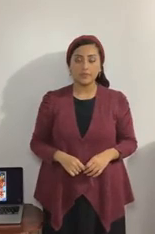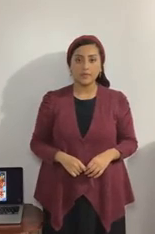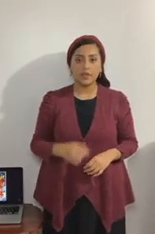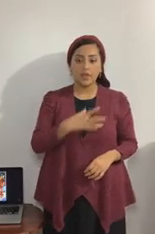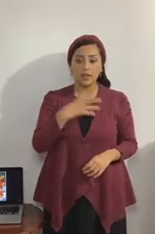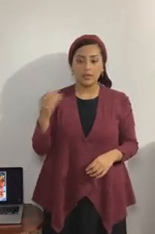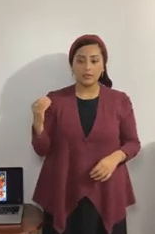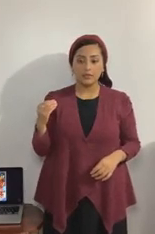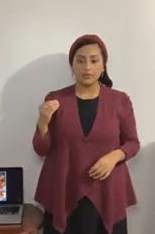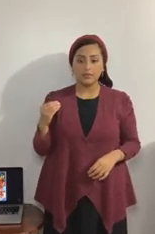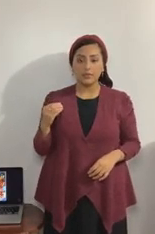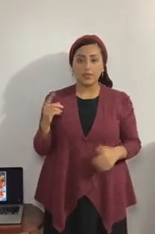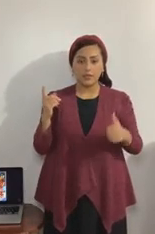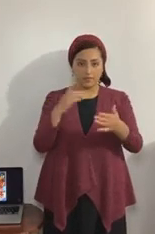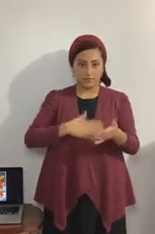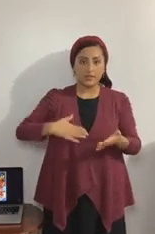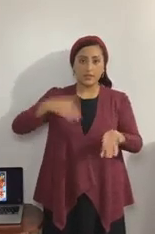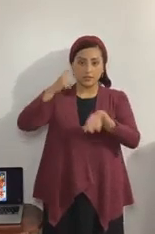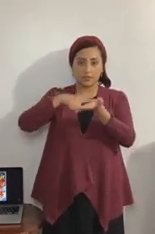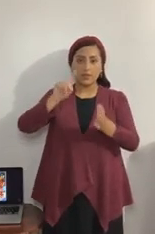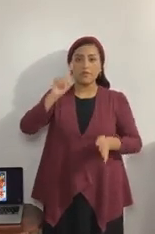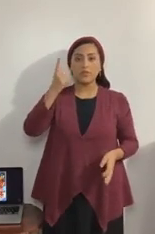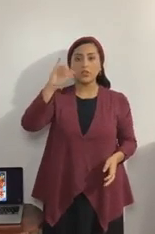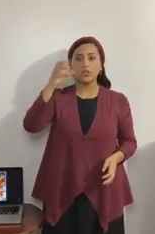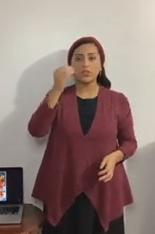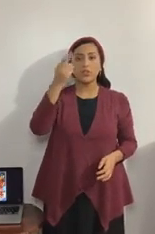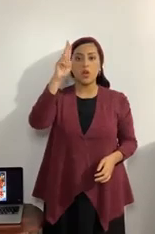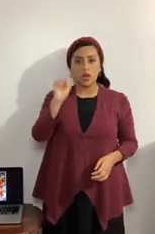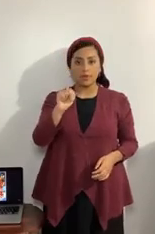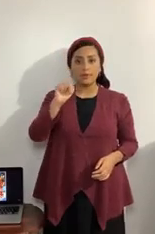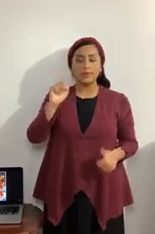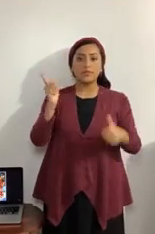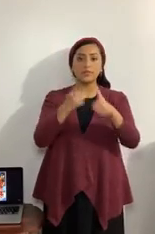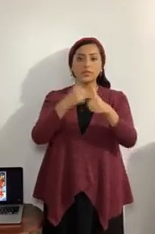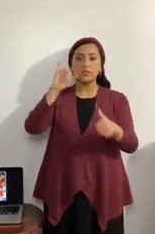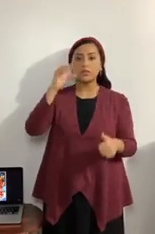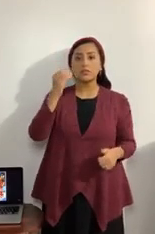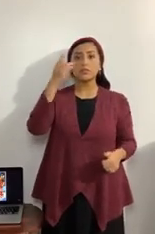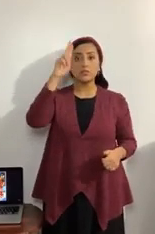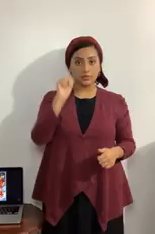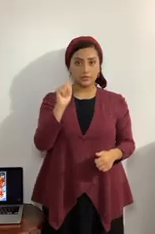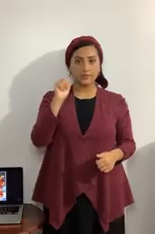Entonces, vamos a Primera de Juan, por favor, a Primera de Johanán.